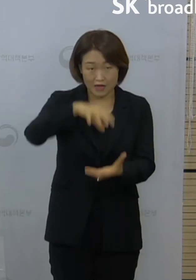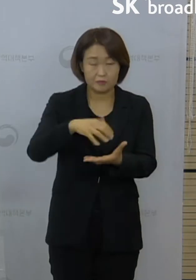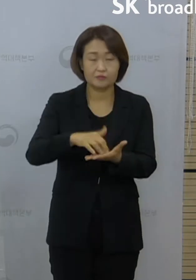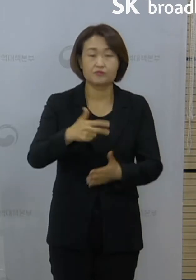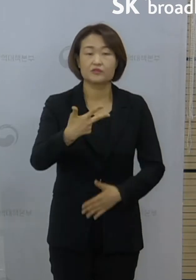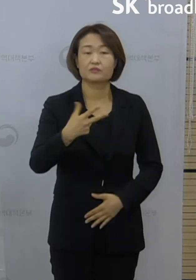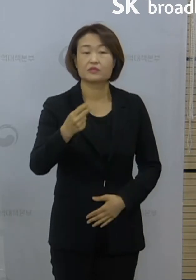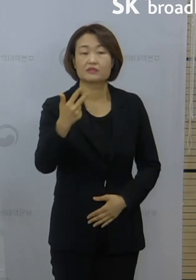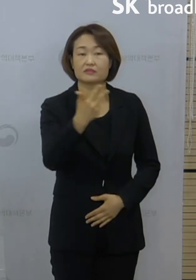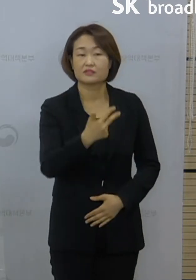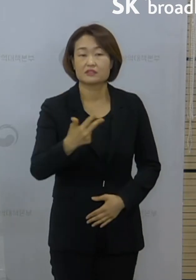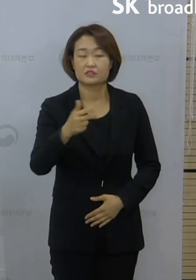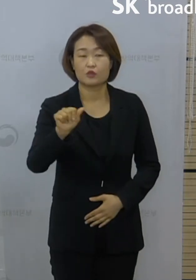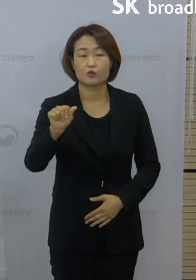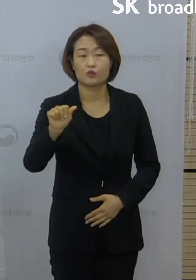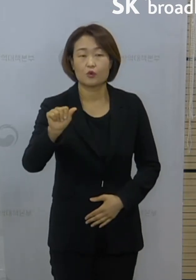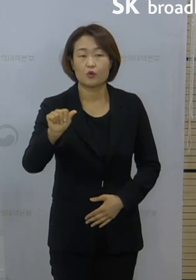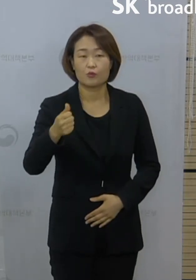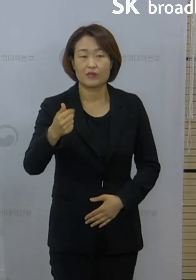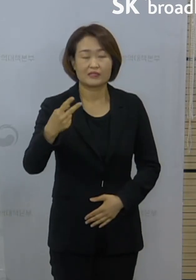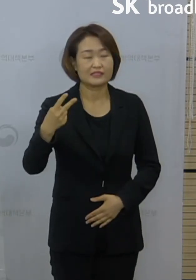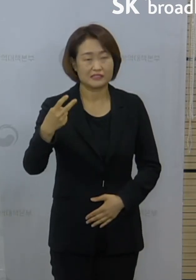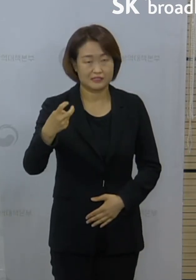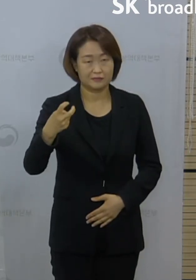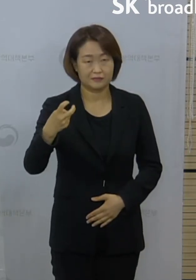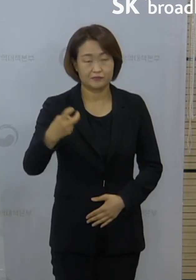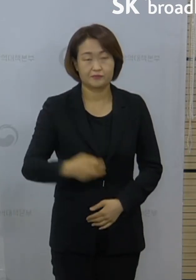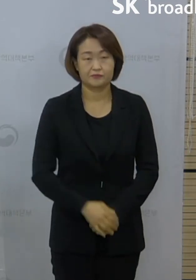7천 8백 5십 명입니다